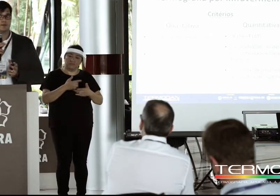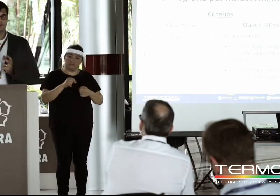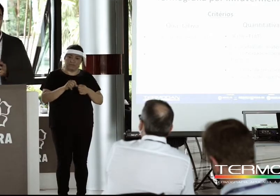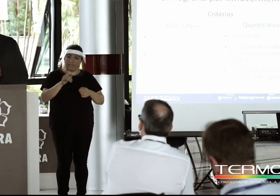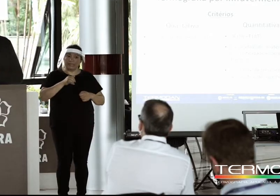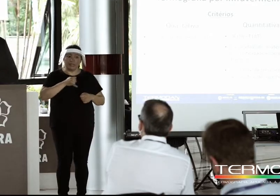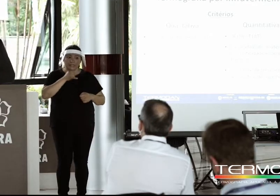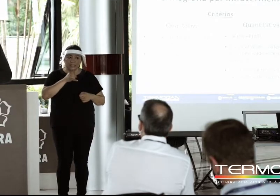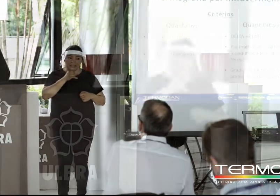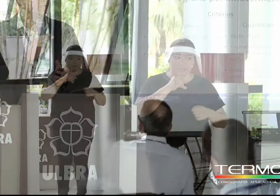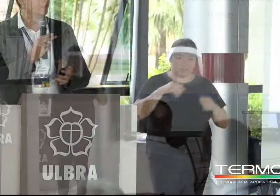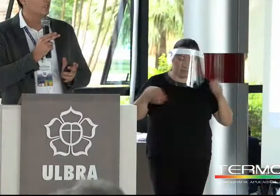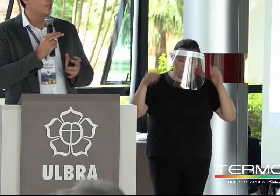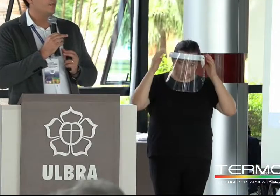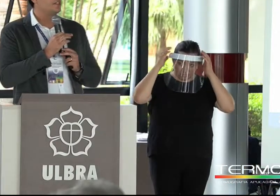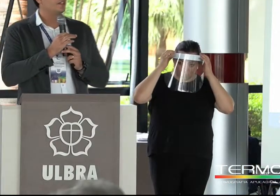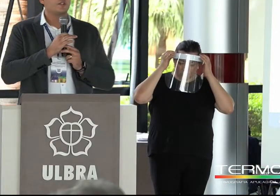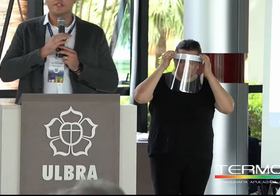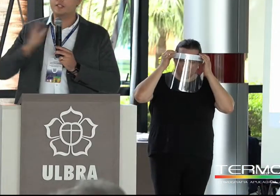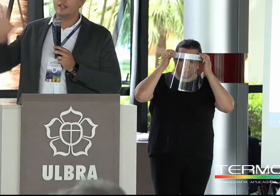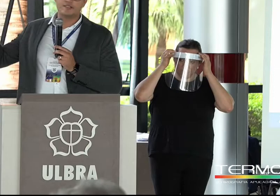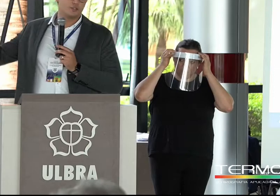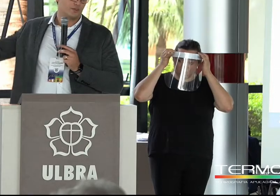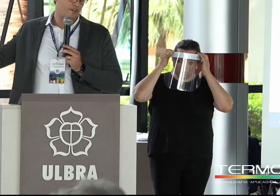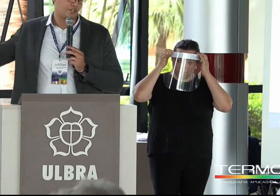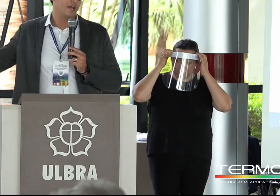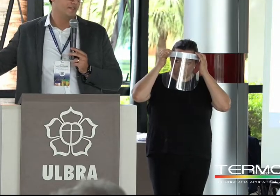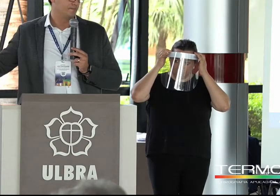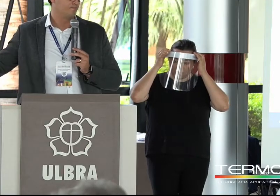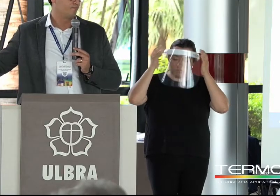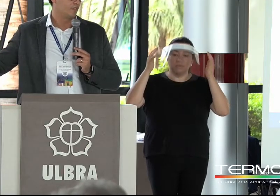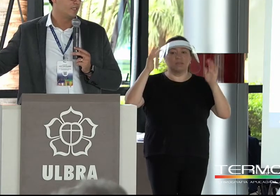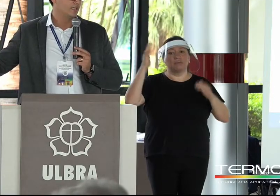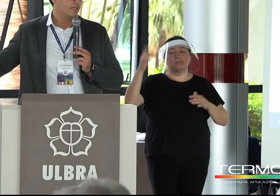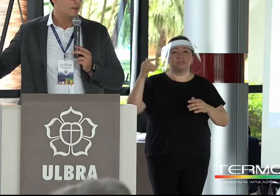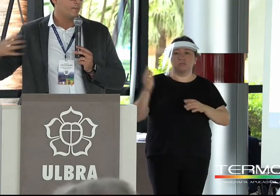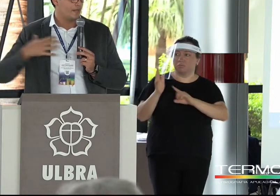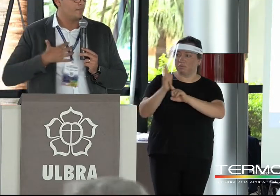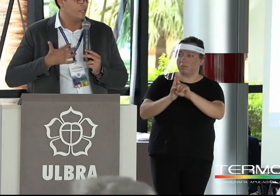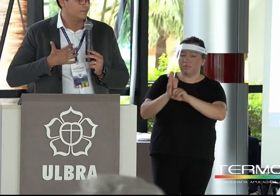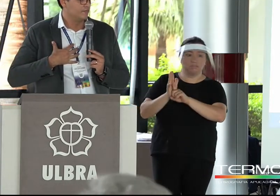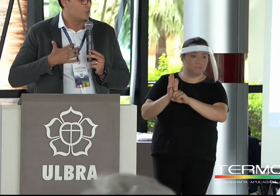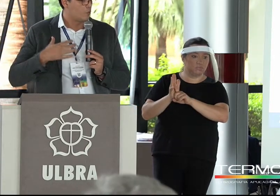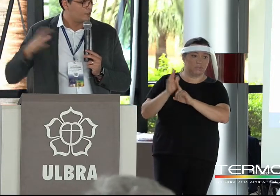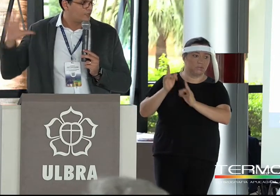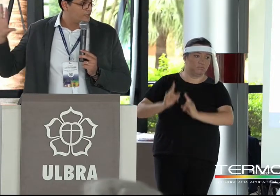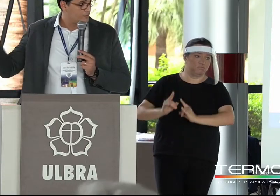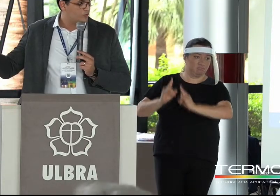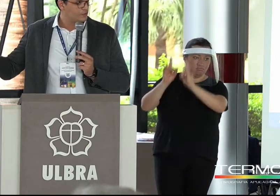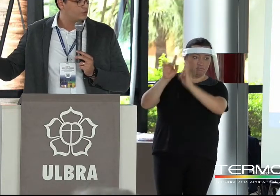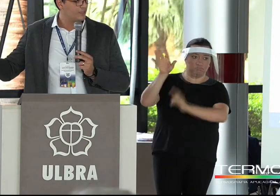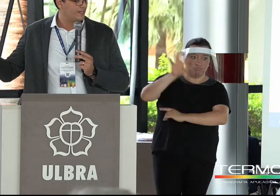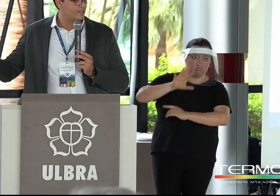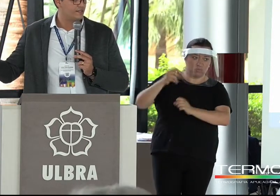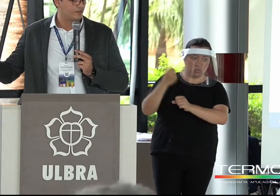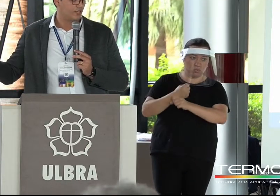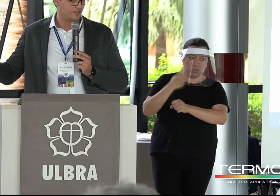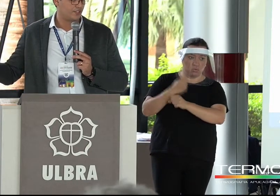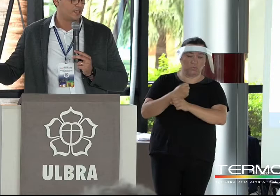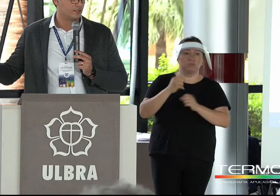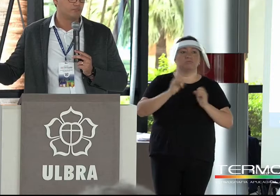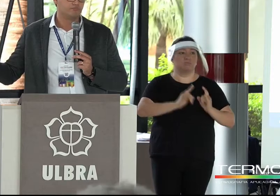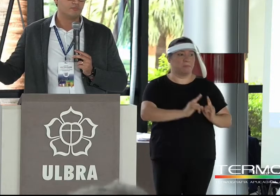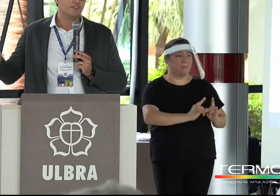aqui um exemplo para que todos entendam. Imagine que eu esteja analisando uma fachada. Para mim, enquanto eu estou ali analisando